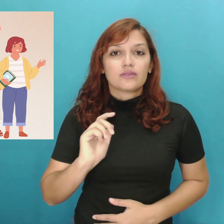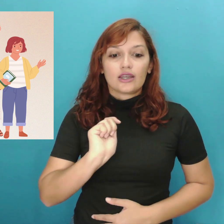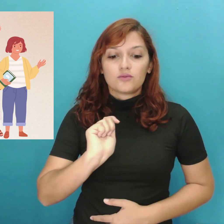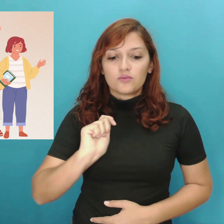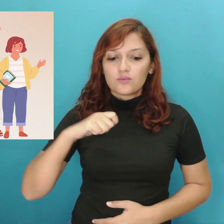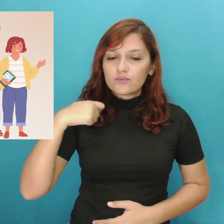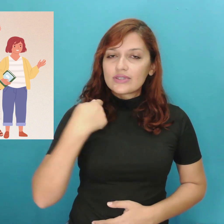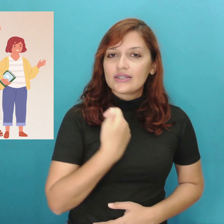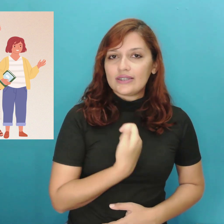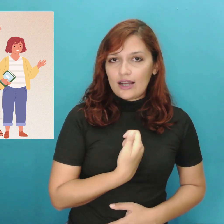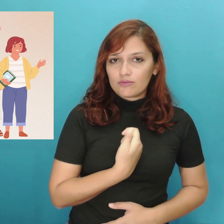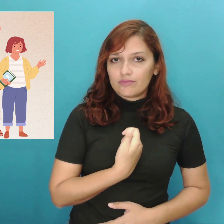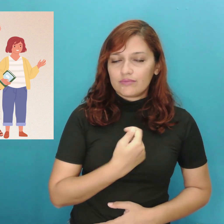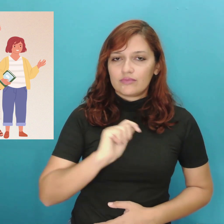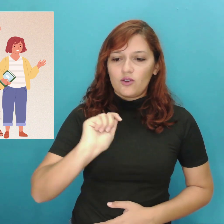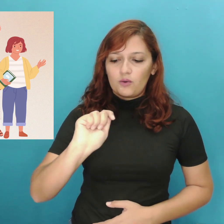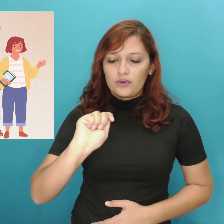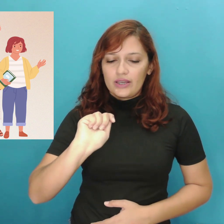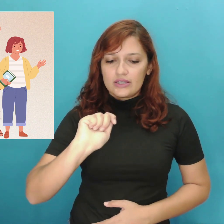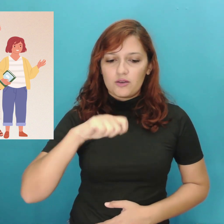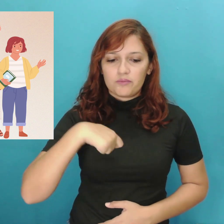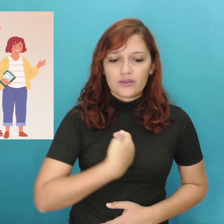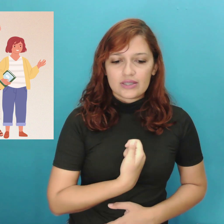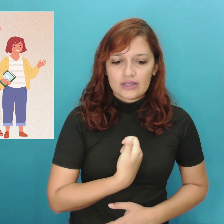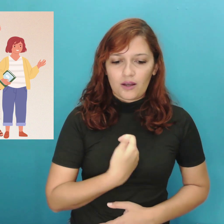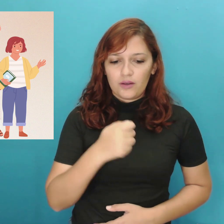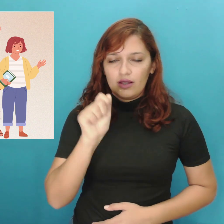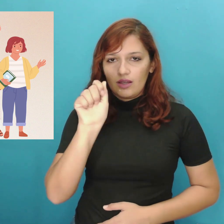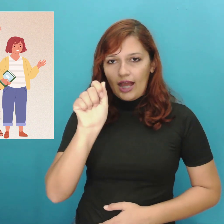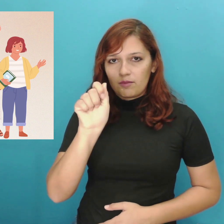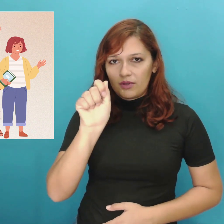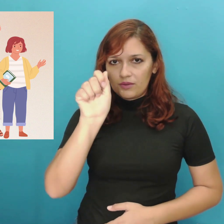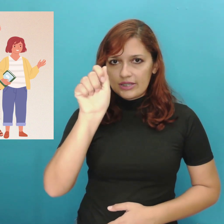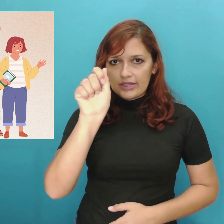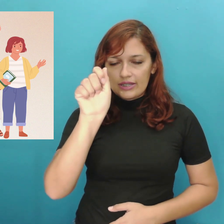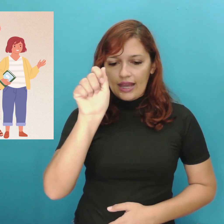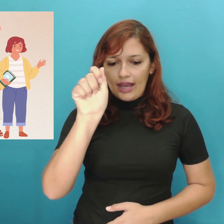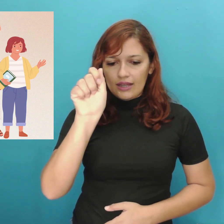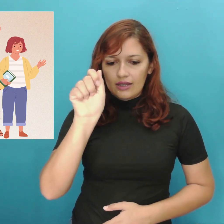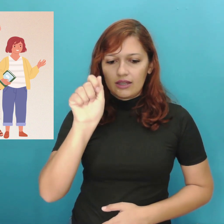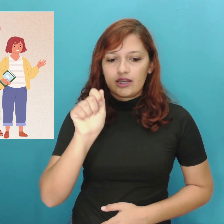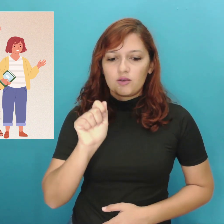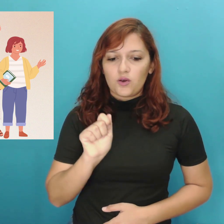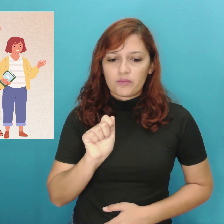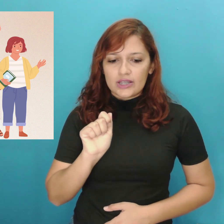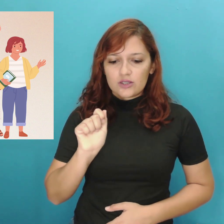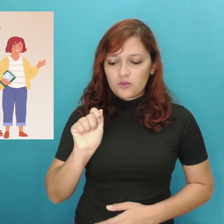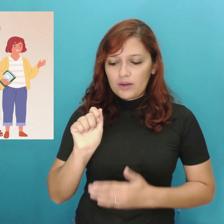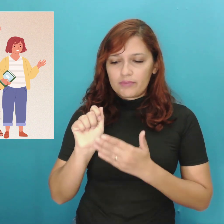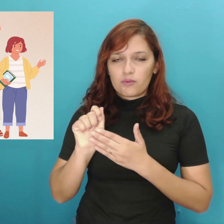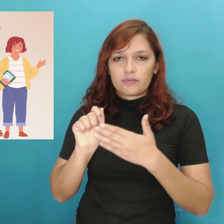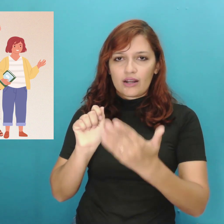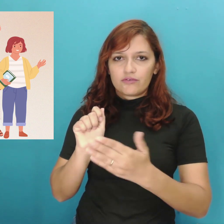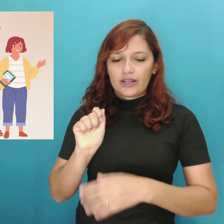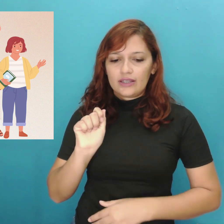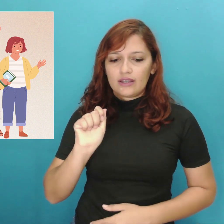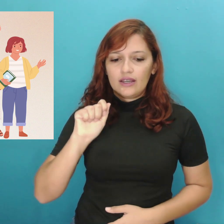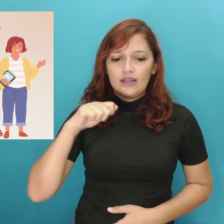tenho um sinal. Ó, esse é o meu sinal. A mão assim, A, eu começo com a palma para frente